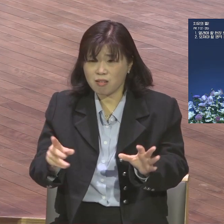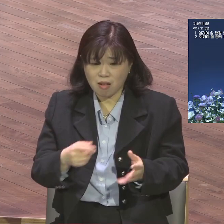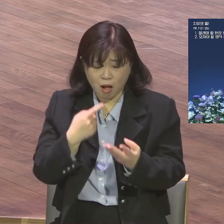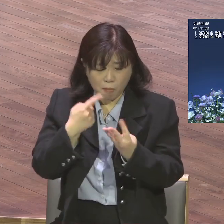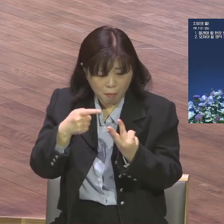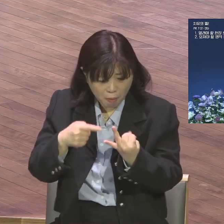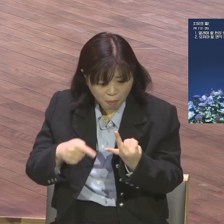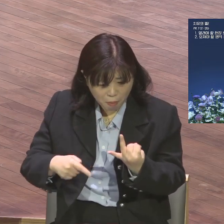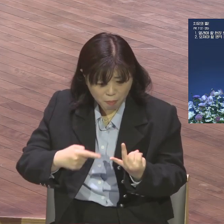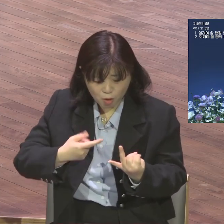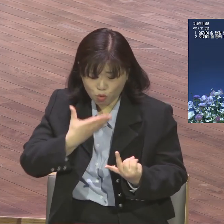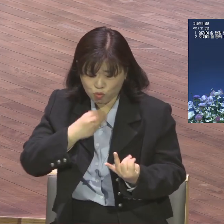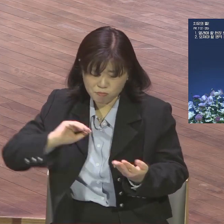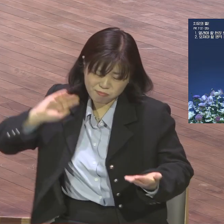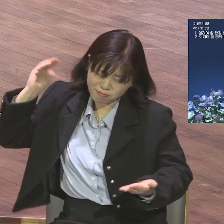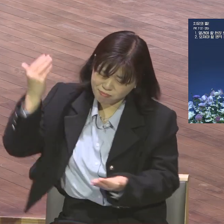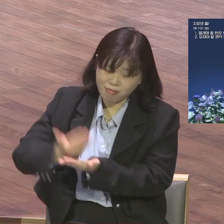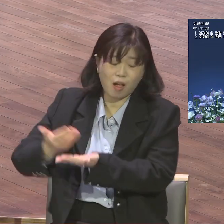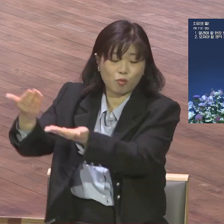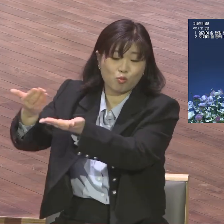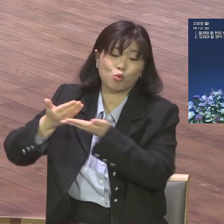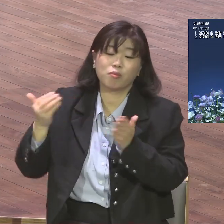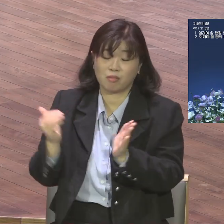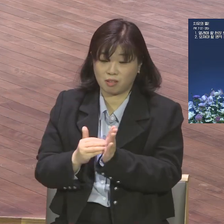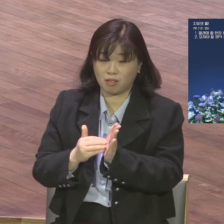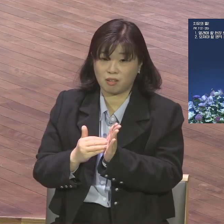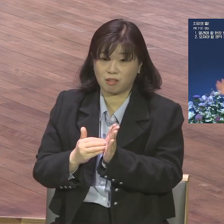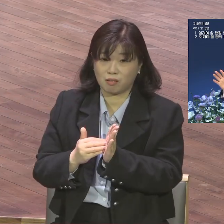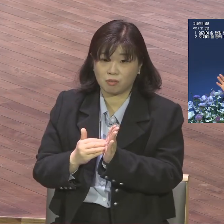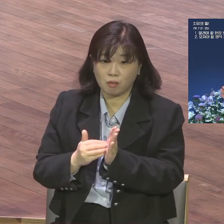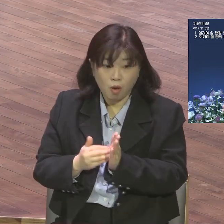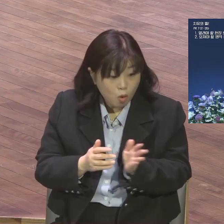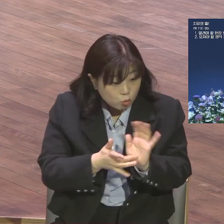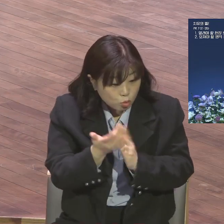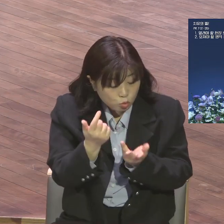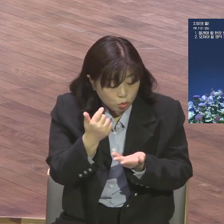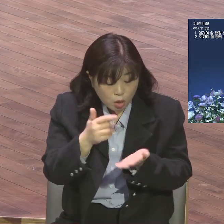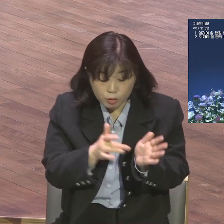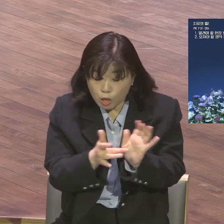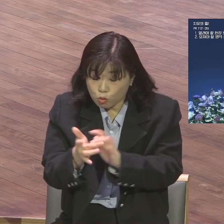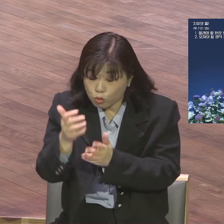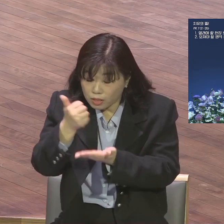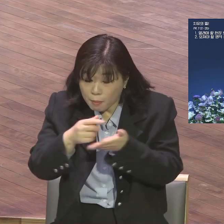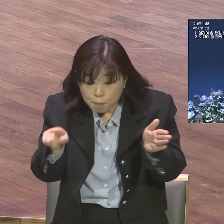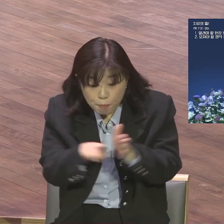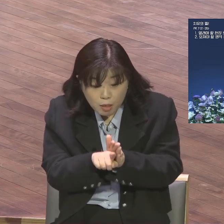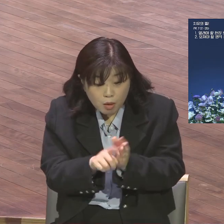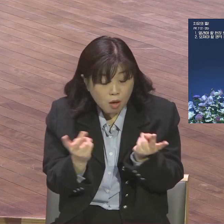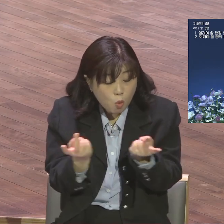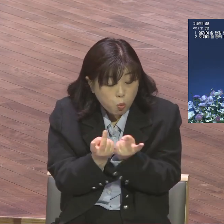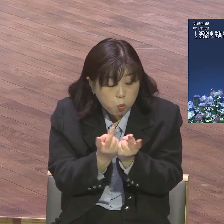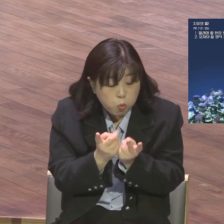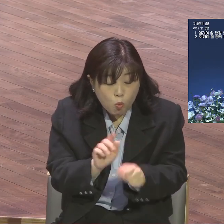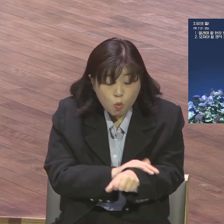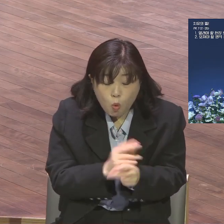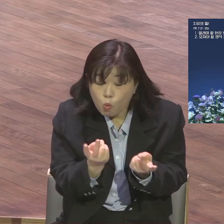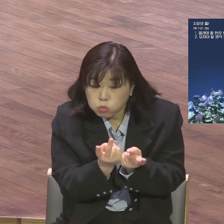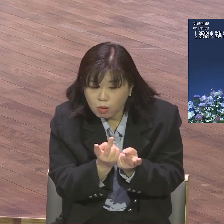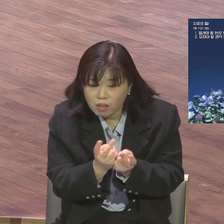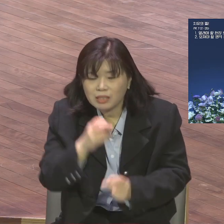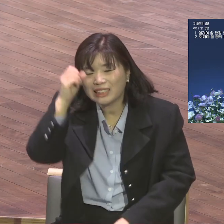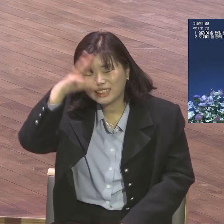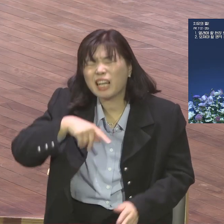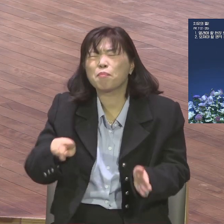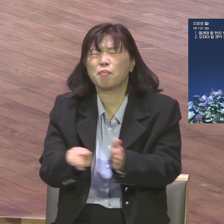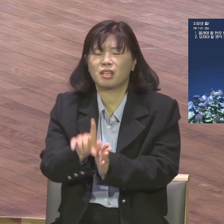전능하신 하나님은 믿기만 하라. 영접만 하면 끝나는 거예요. 끝나는 거. 우리 오늘 우리